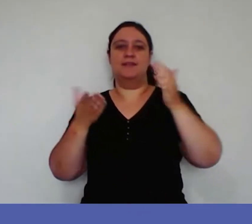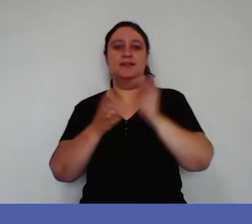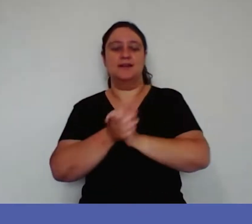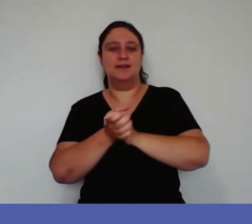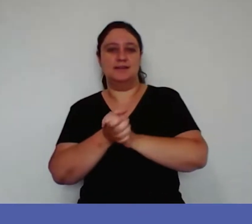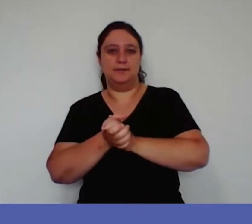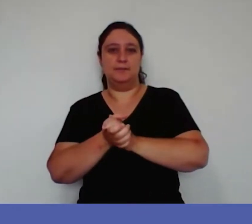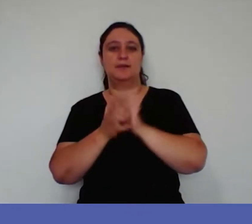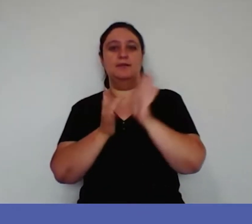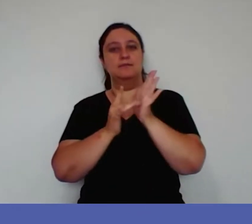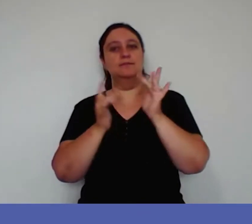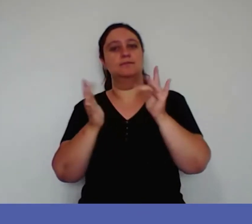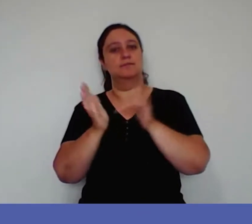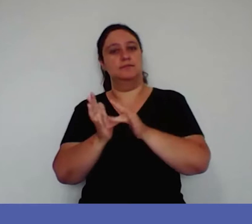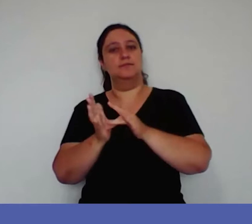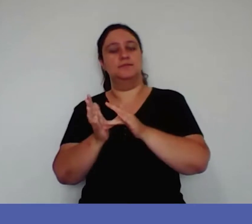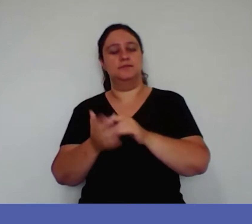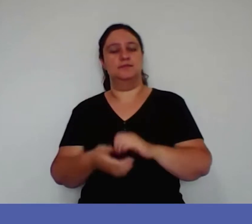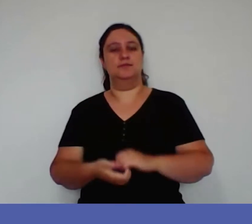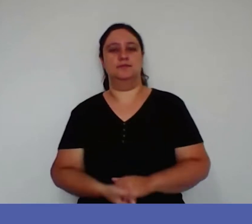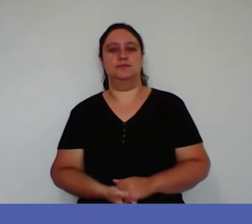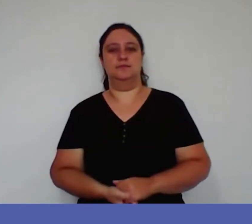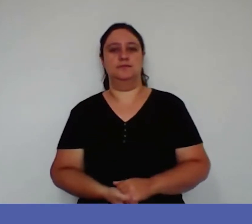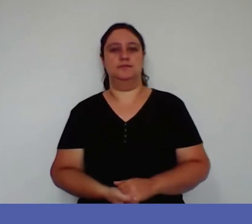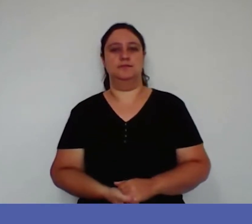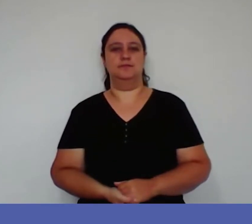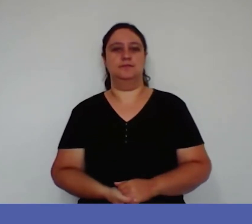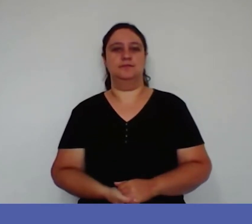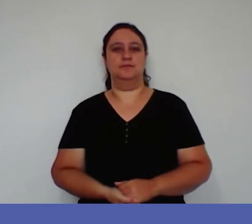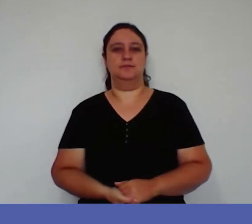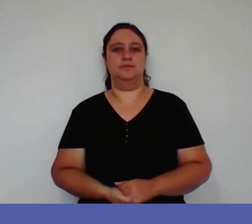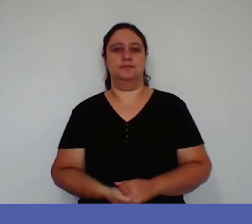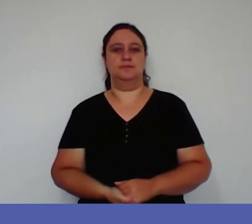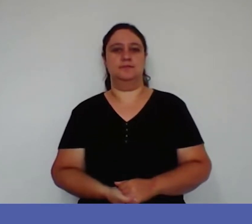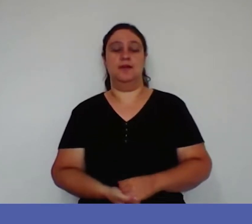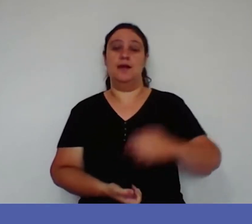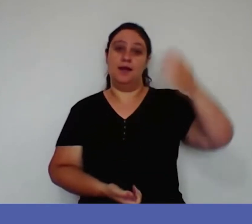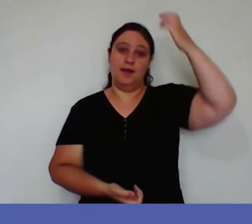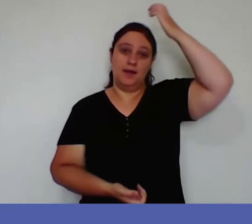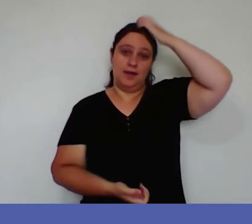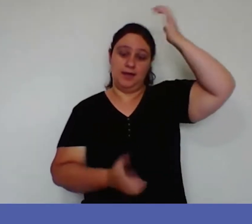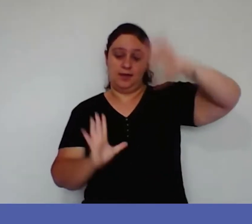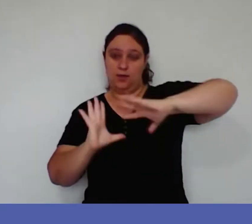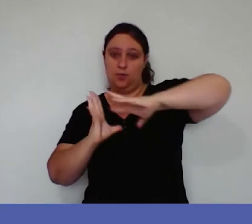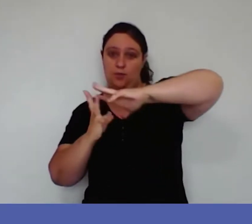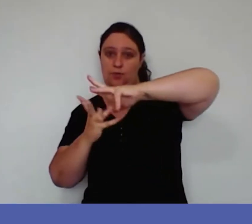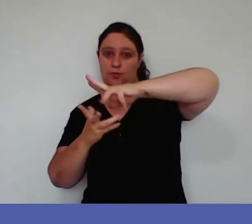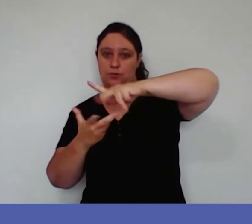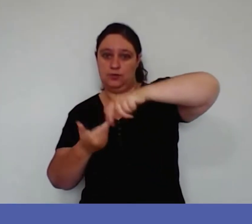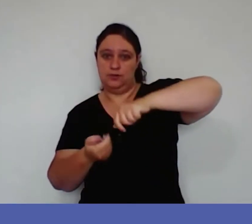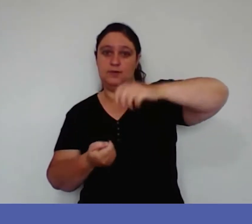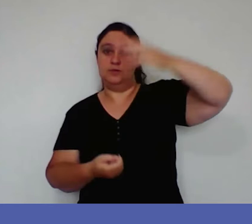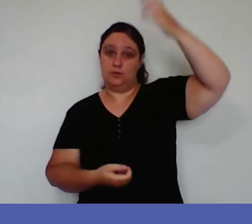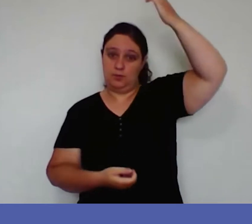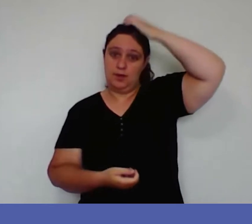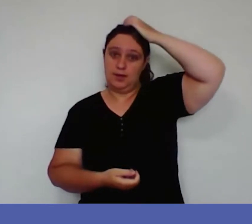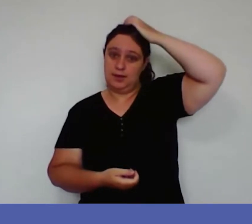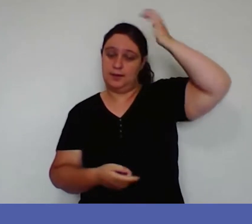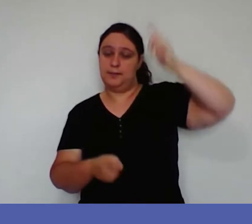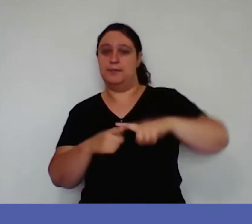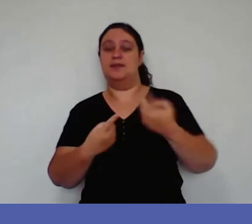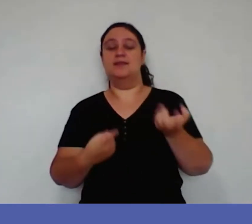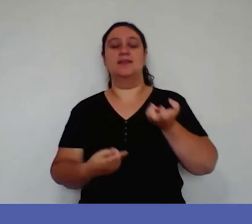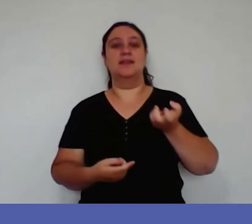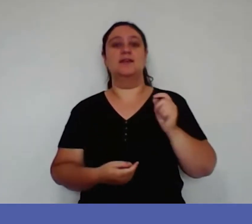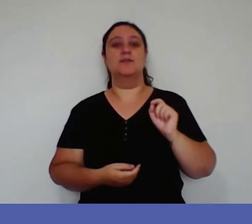bodas do seu filho. Ele é o rei do universo, mas ele quer celebrar as bodas do